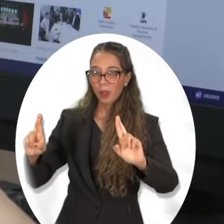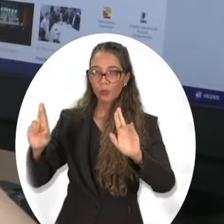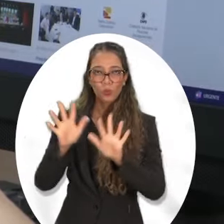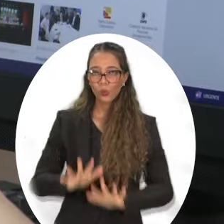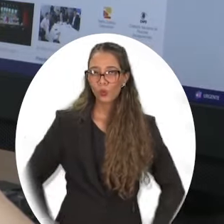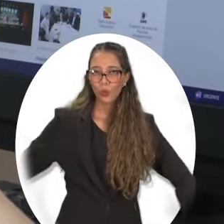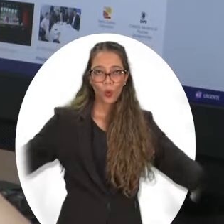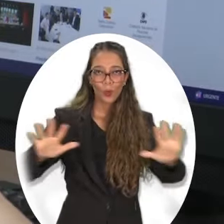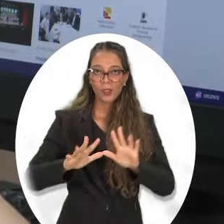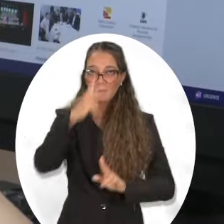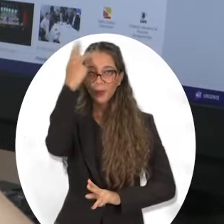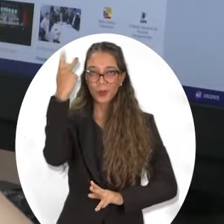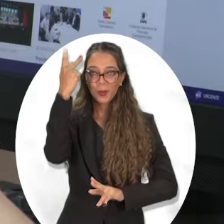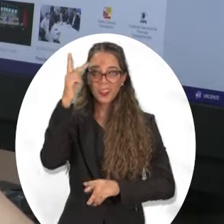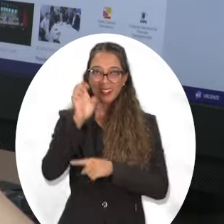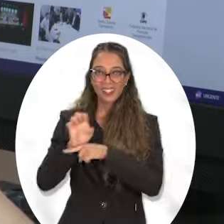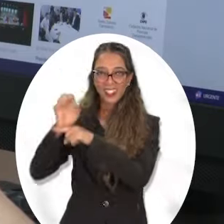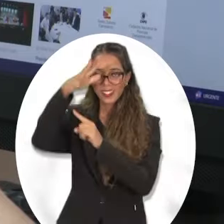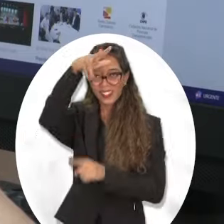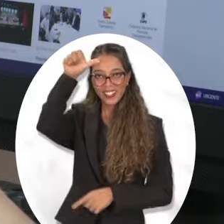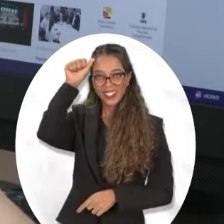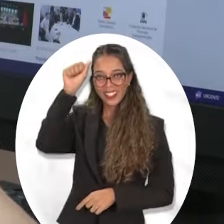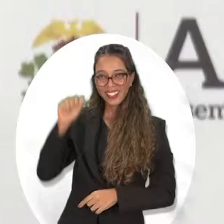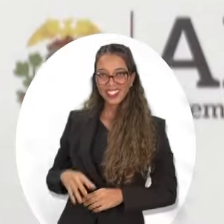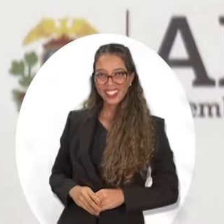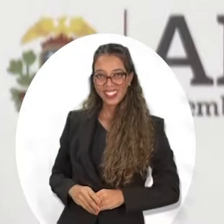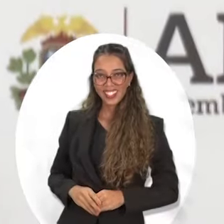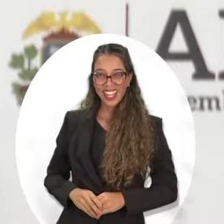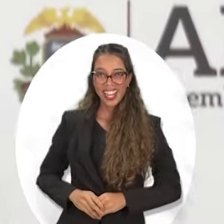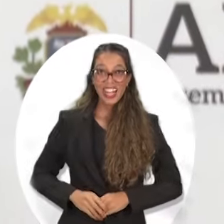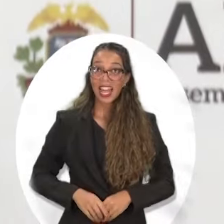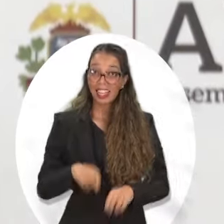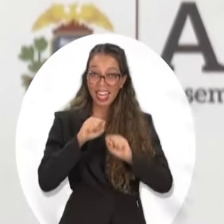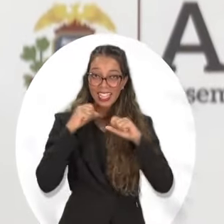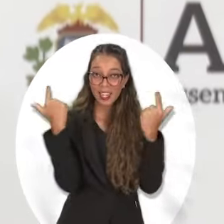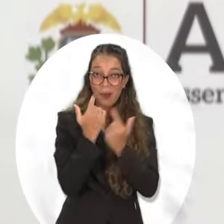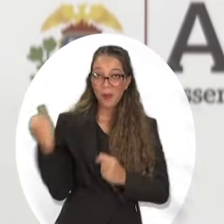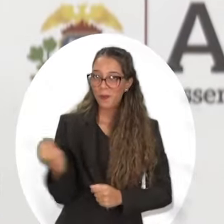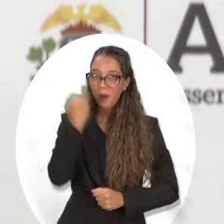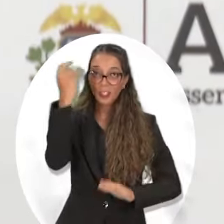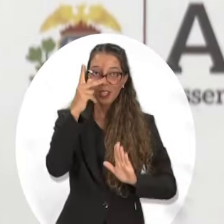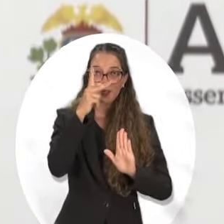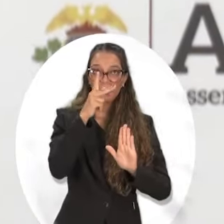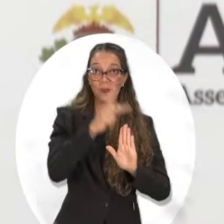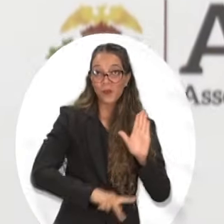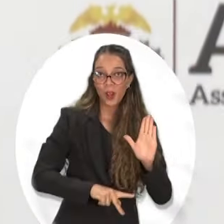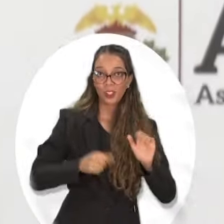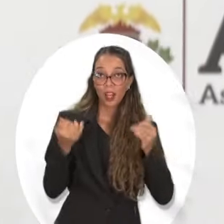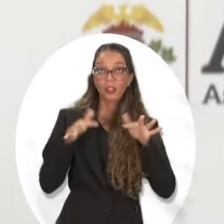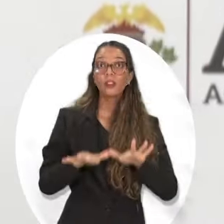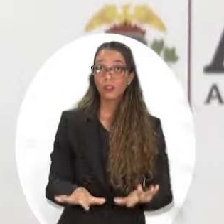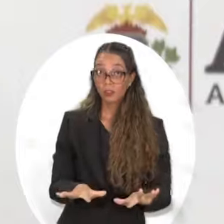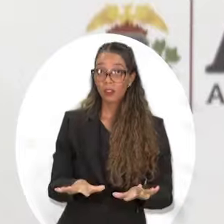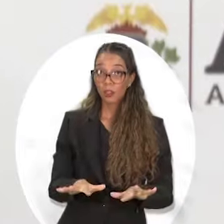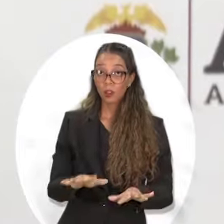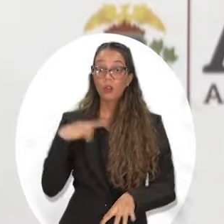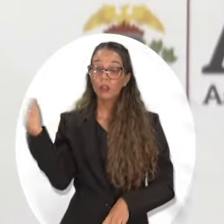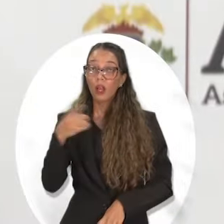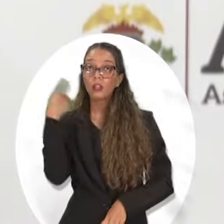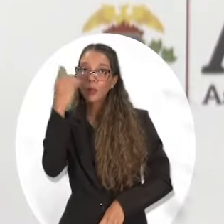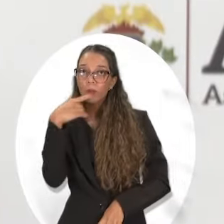mais respeito com todos os cidadãos matogrossenses. Olha, importantíssimo a Assembleia Legislativa de Mato Grosso trabalhar esse projeto de